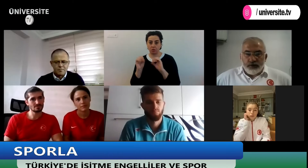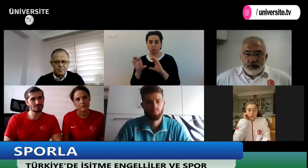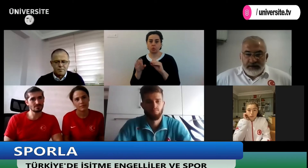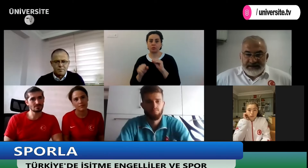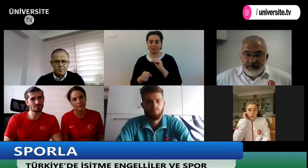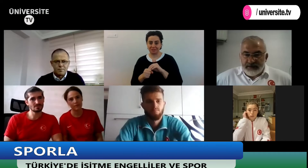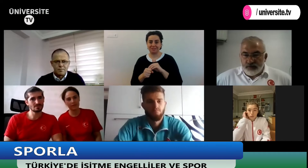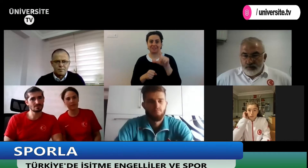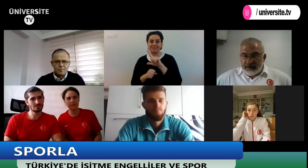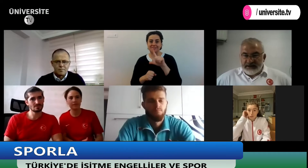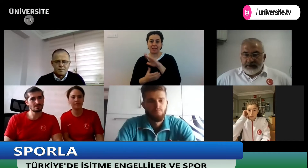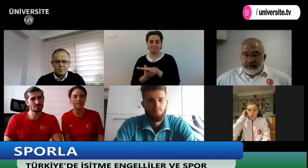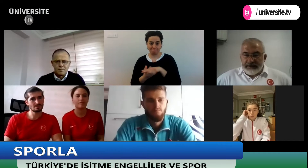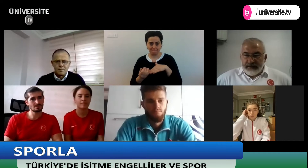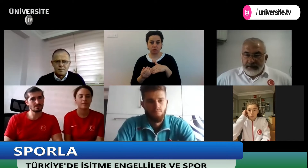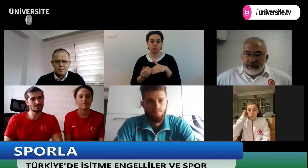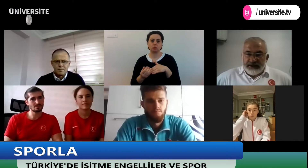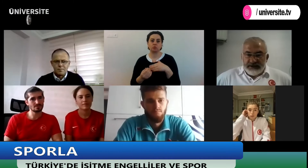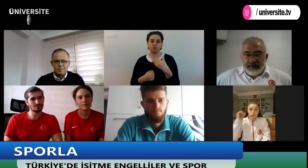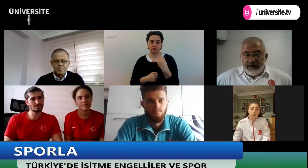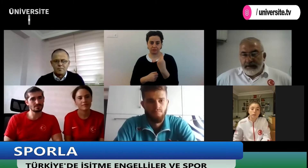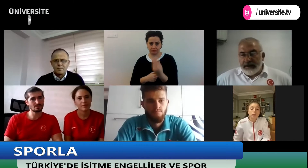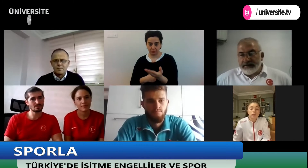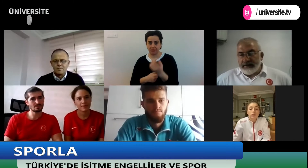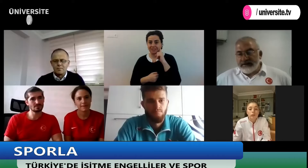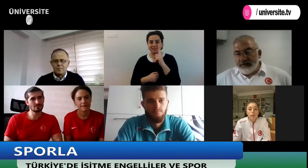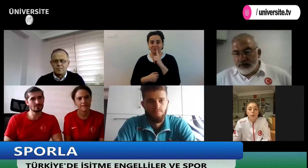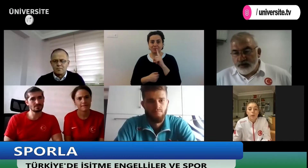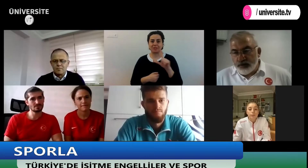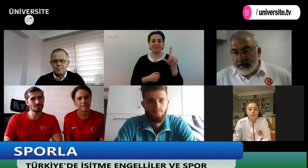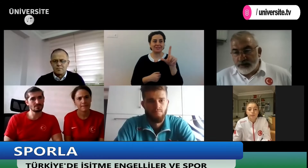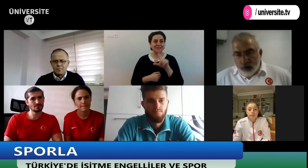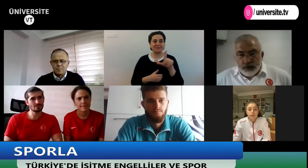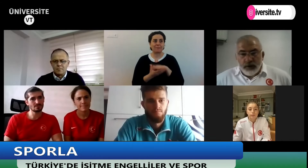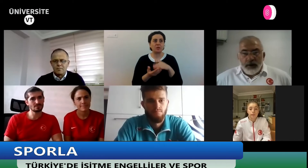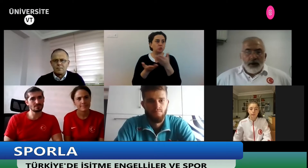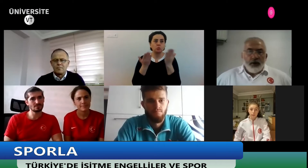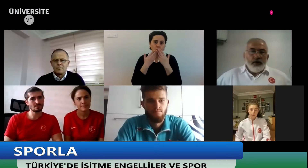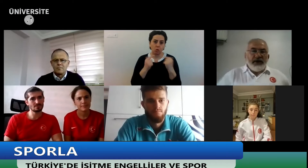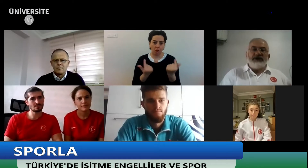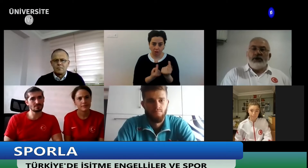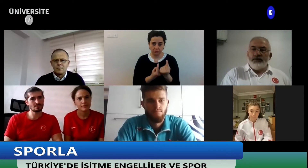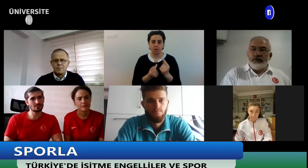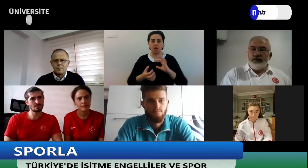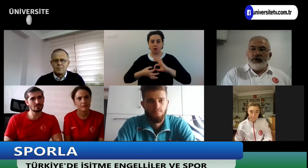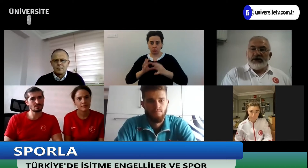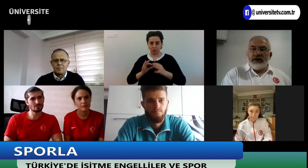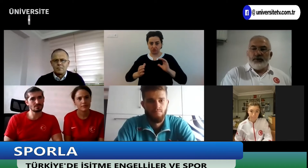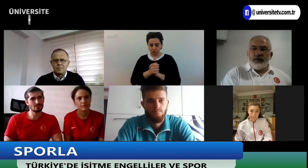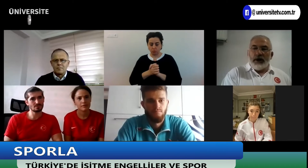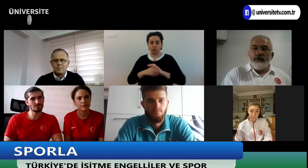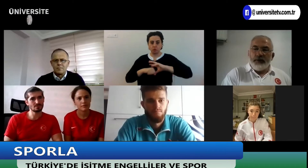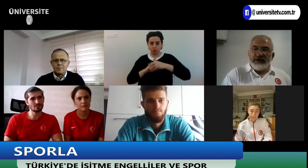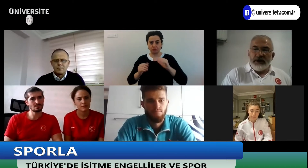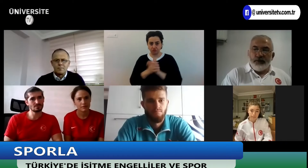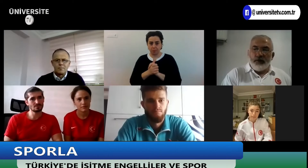Antrenörlük lise mezunluğuna çıkarıldı. İşitme engellilerde lise mezunluğu biraz zor. Olimpiyat şampiyonu, dünya